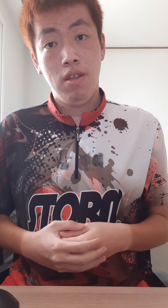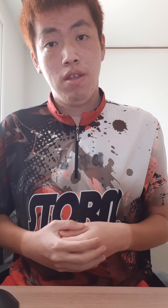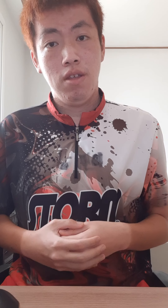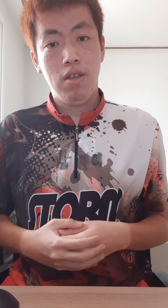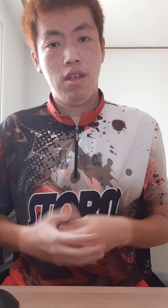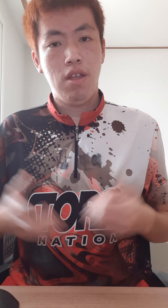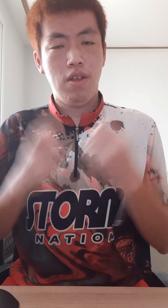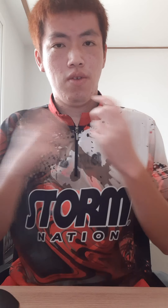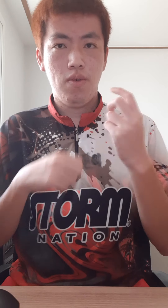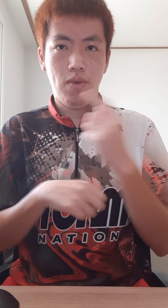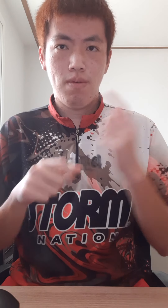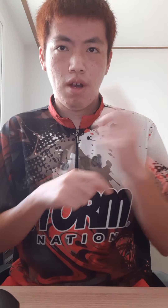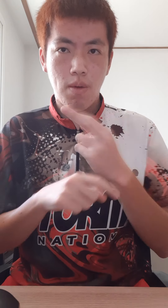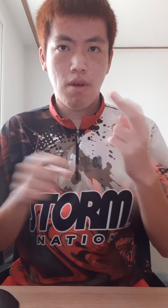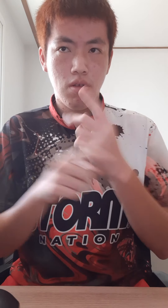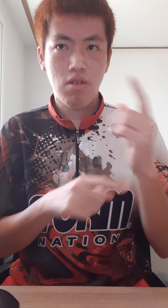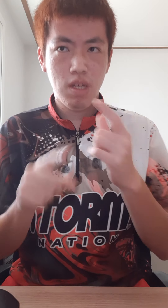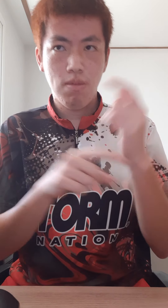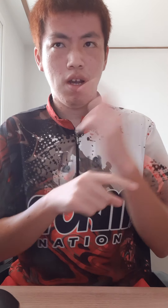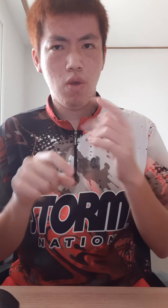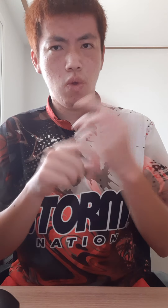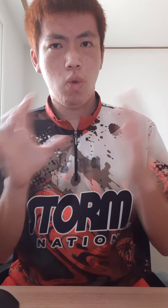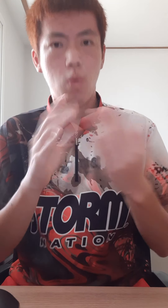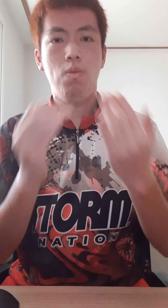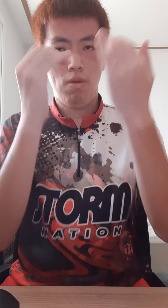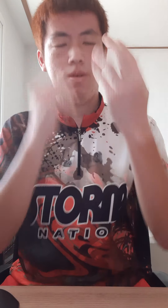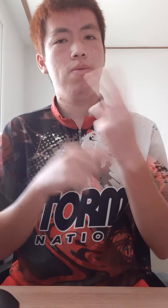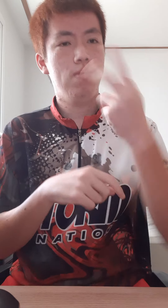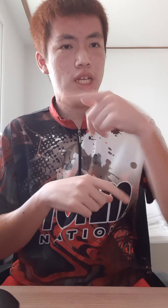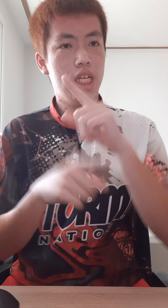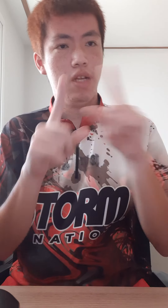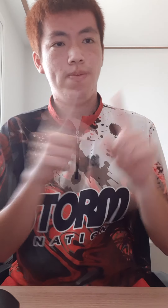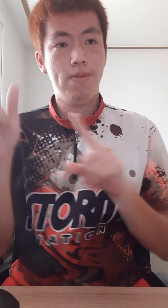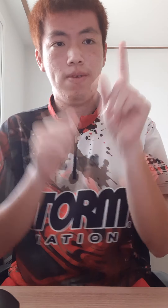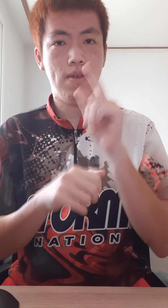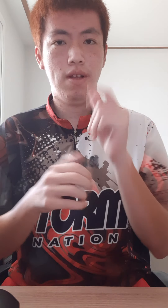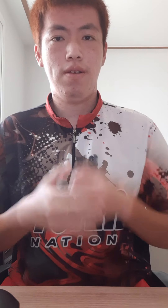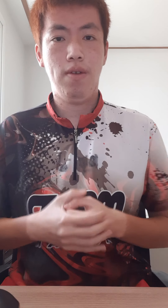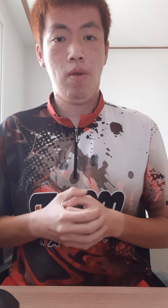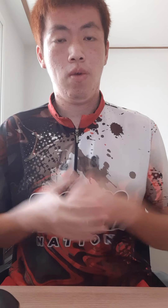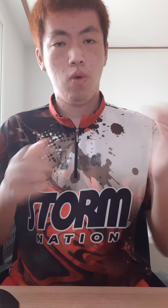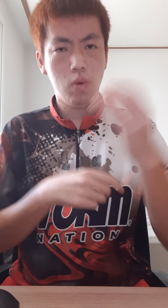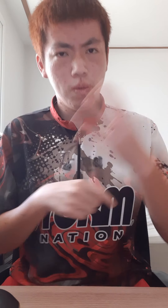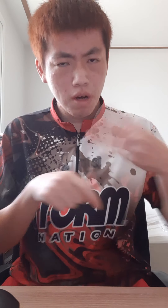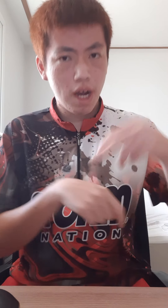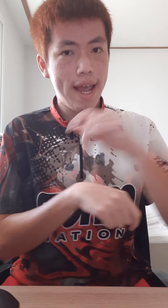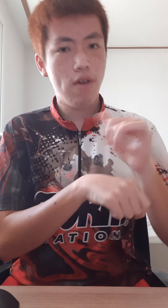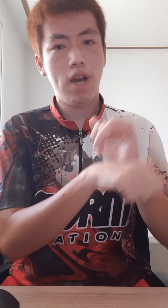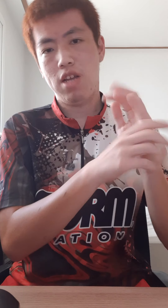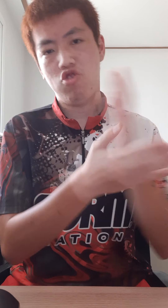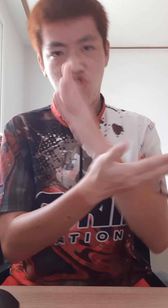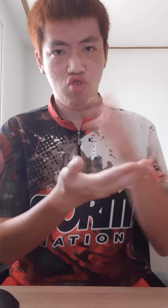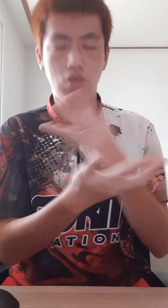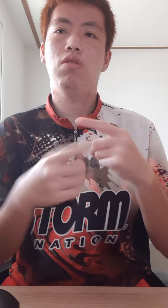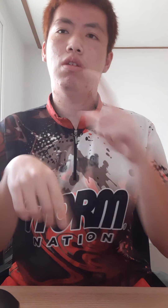복지 분야의 전국 평균 점수는 지난해보다 높은 48.7점으로 나타났고 서울과 대구, 광주 등 6개 지역이 복지